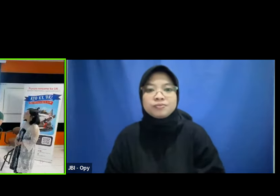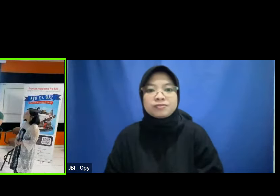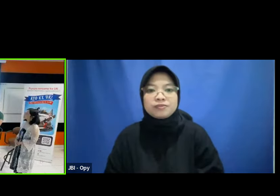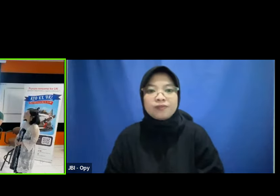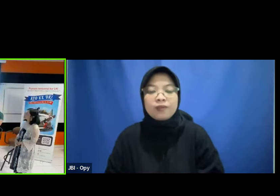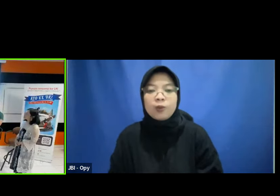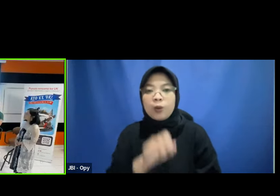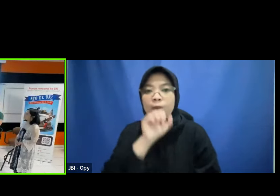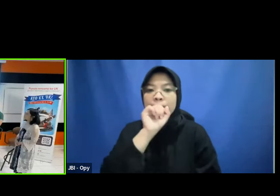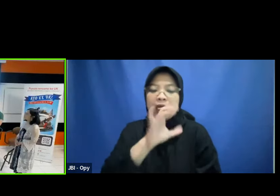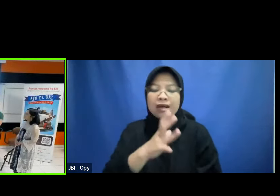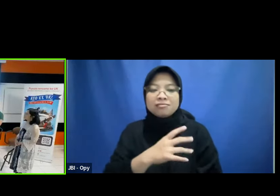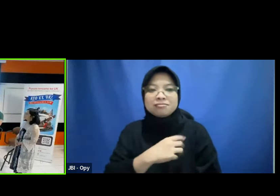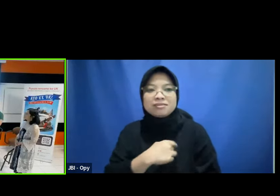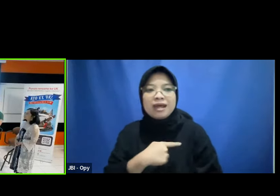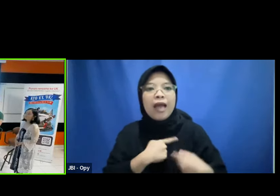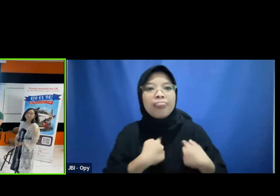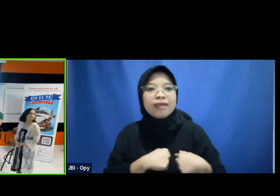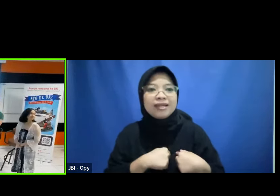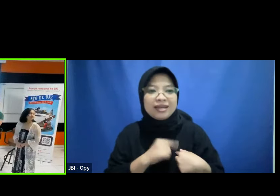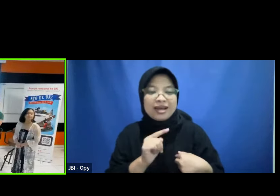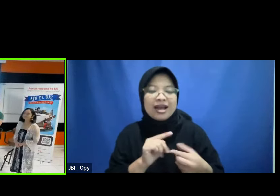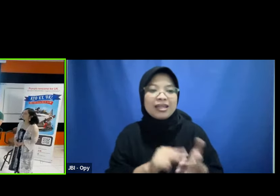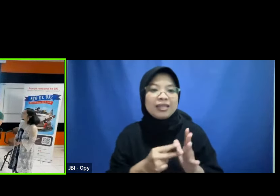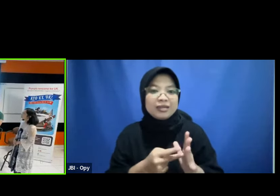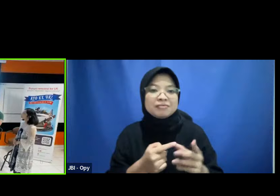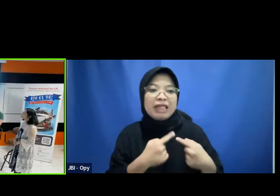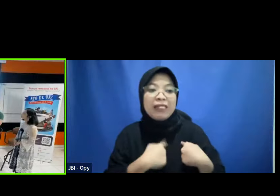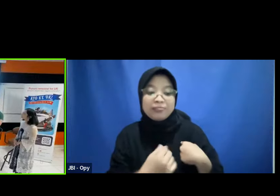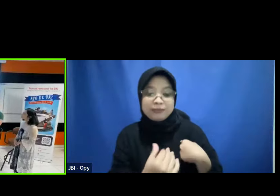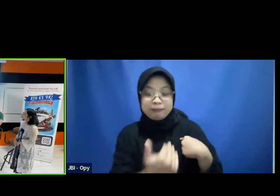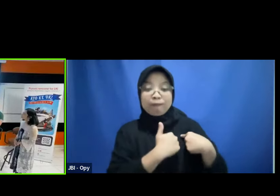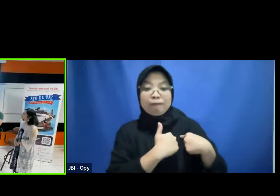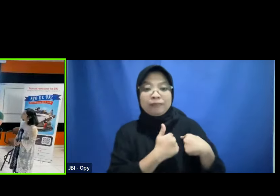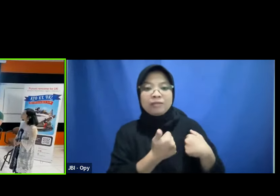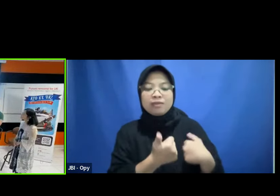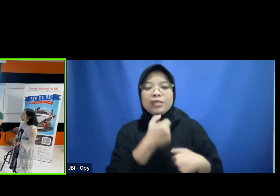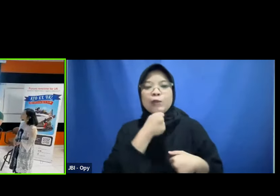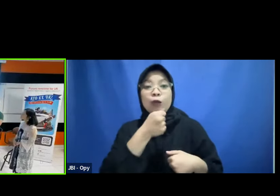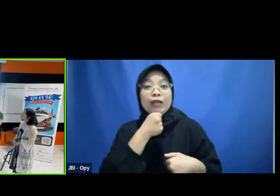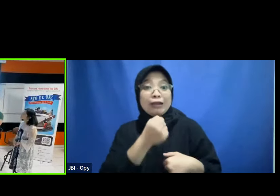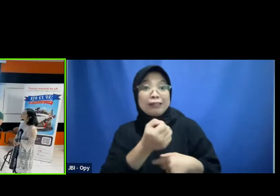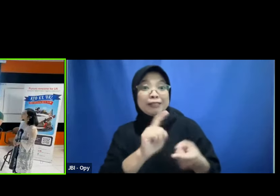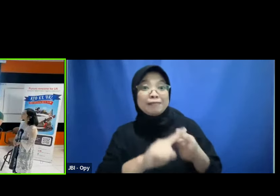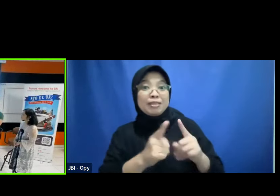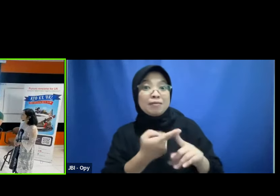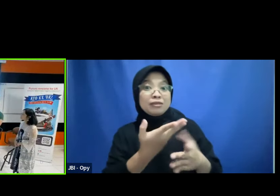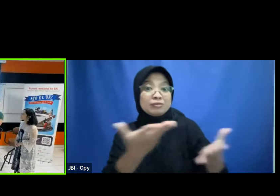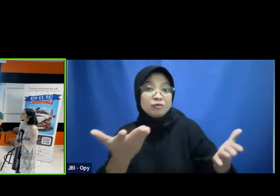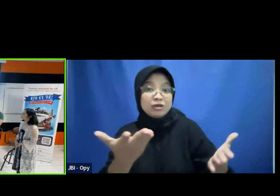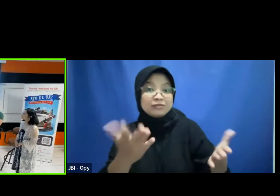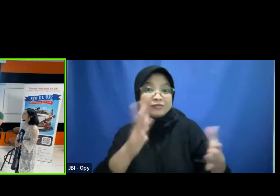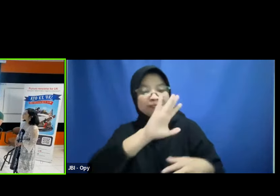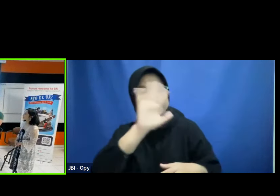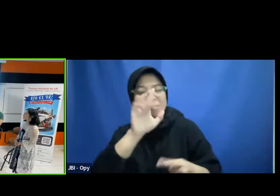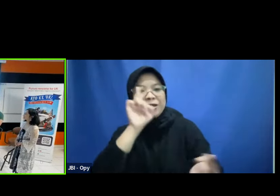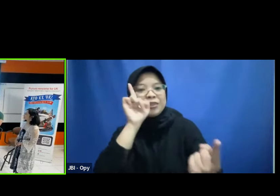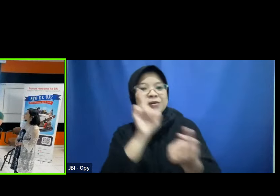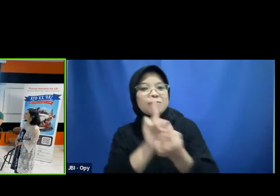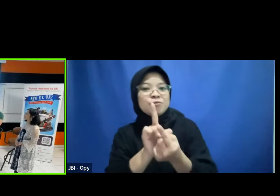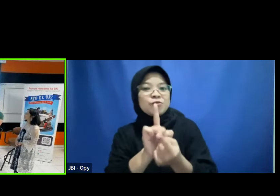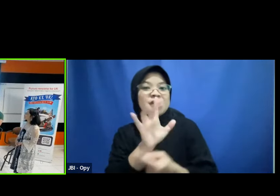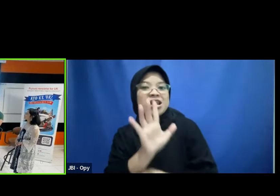Bicaralah dari hati agar sampai ke hati para pewawancara teman-teman sampai ketemu